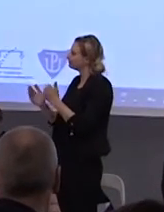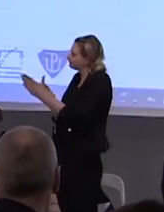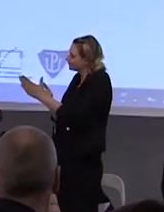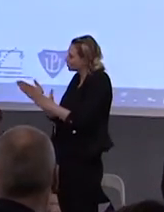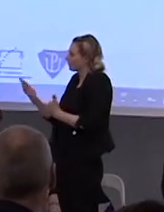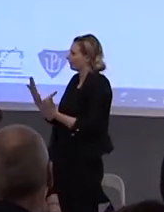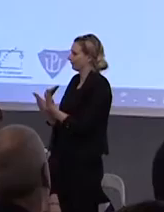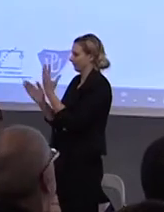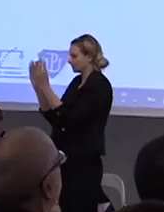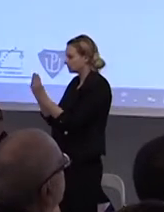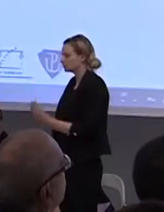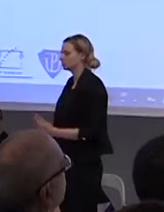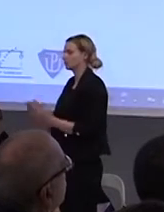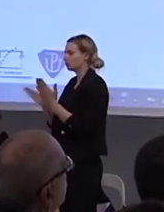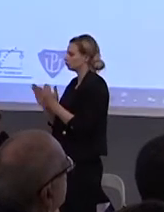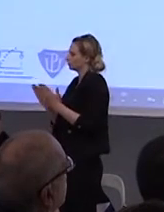also improved.